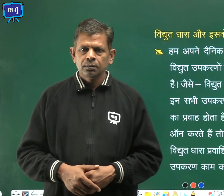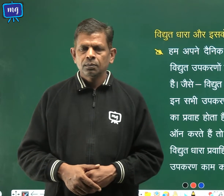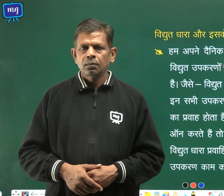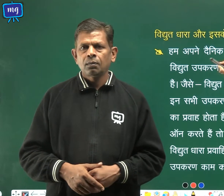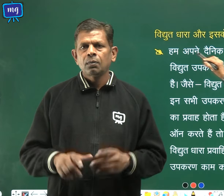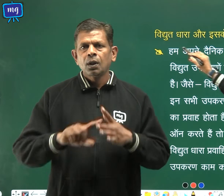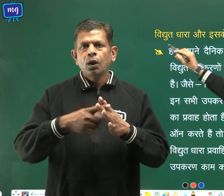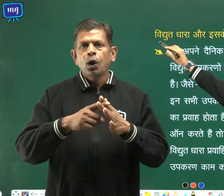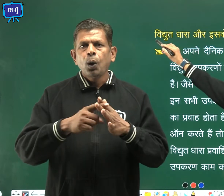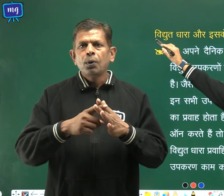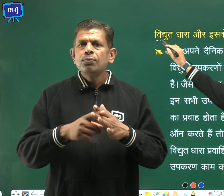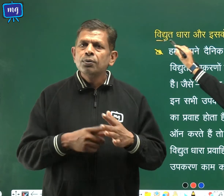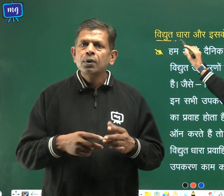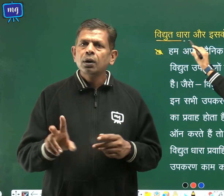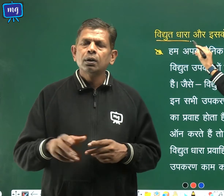विद्युत धारा